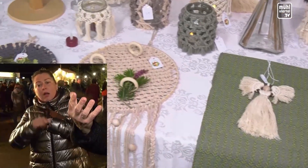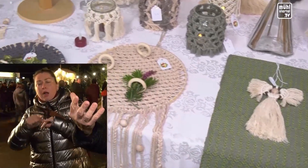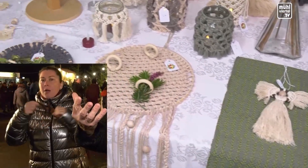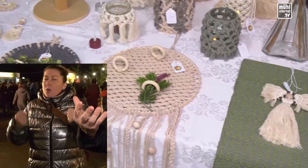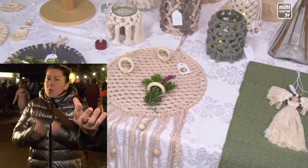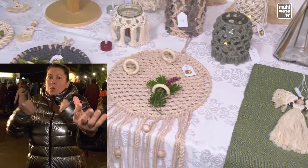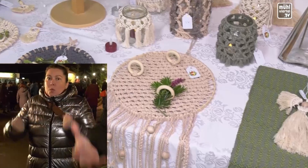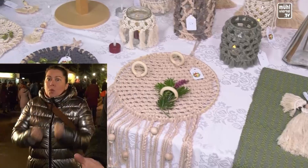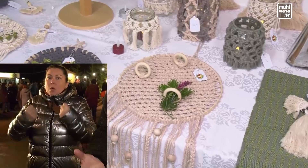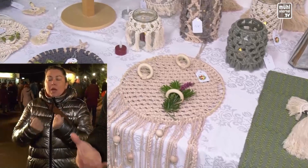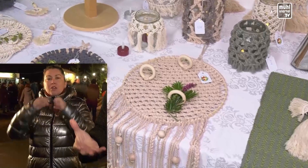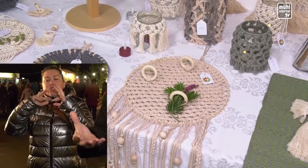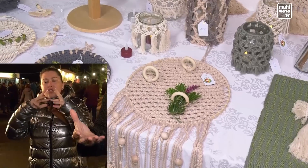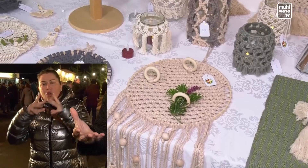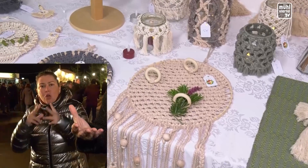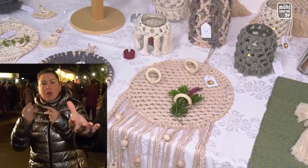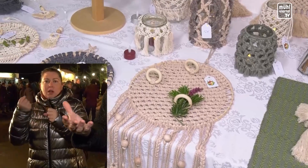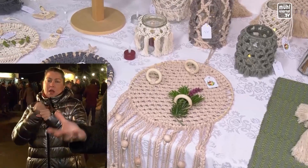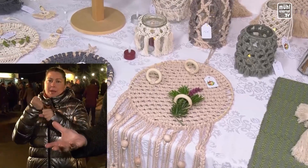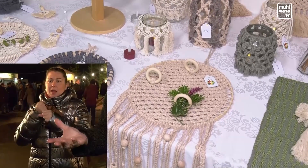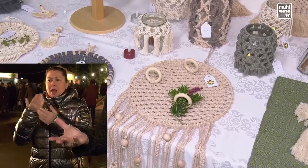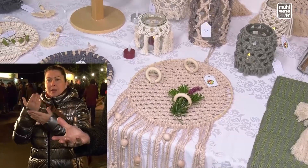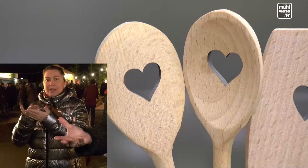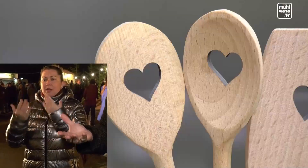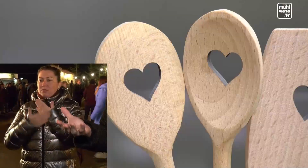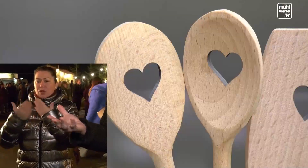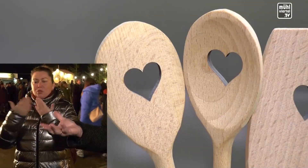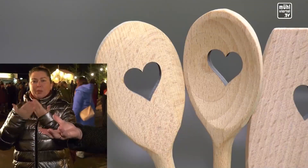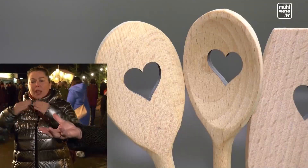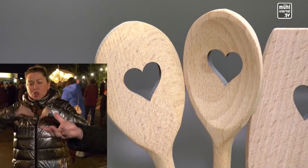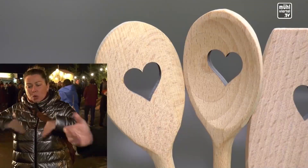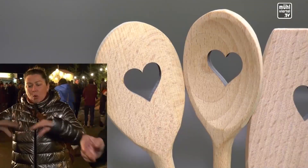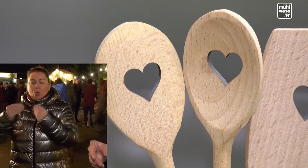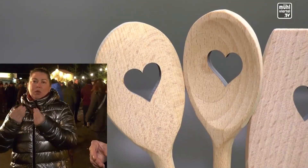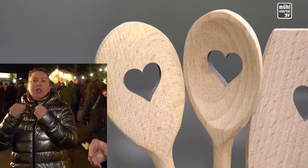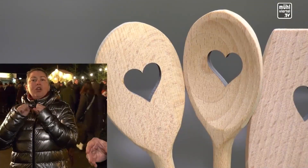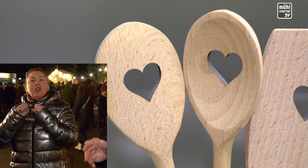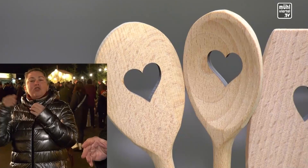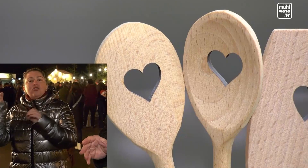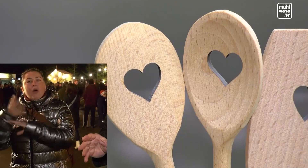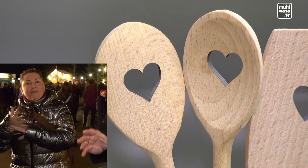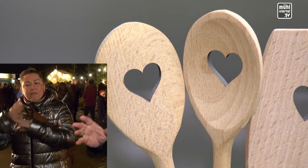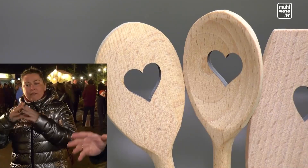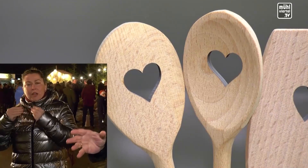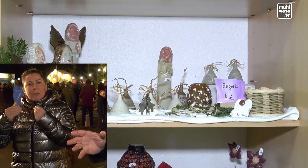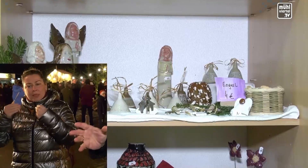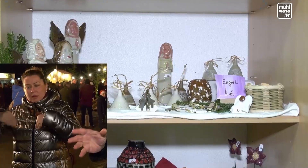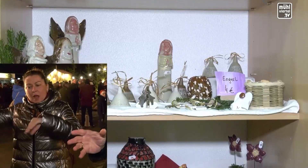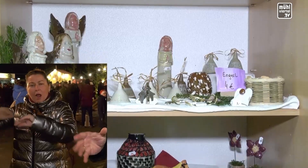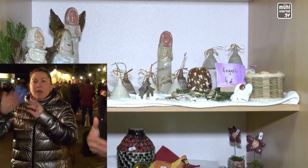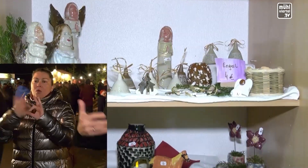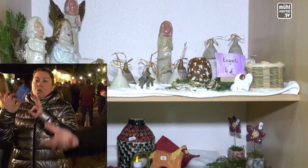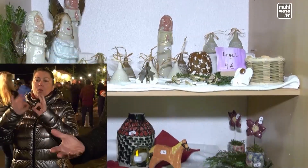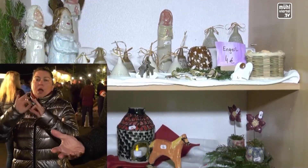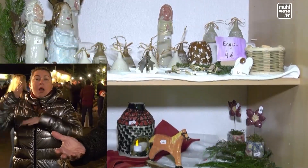aus Ton, aus Stoff, aus Holz. Und das freut sie dann schon,